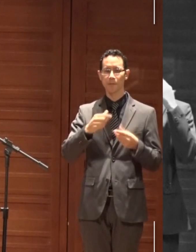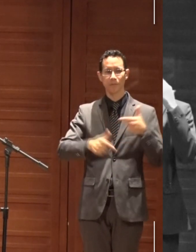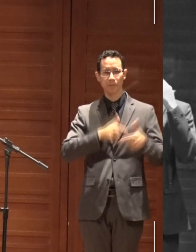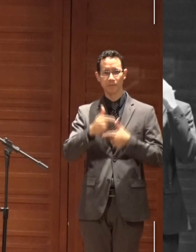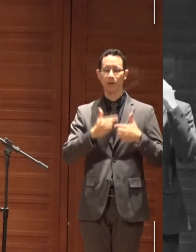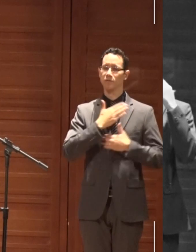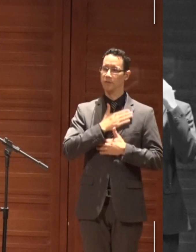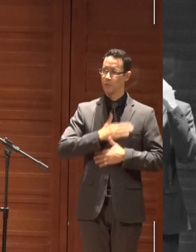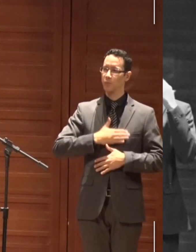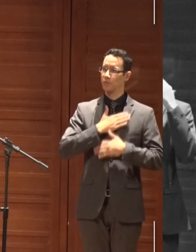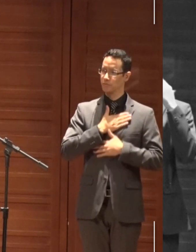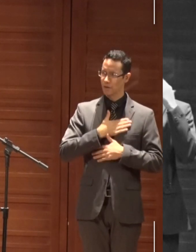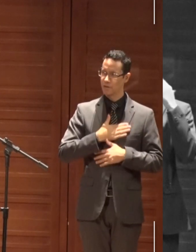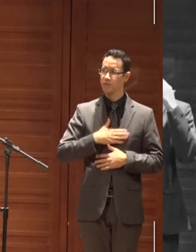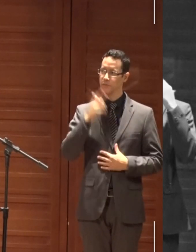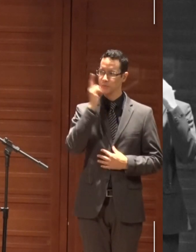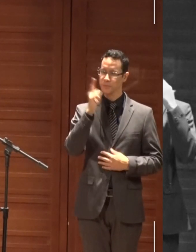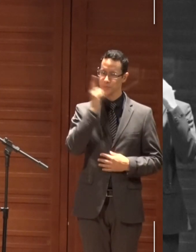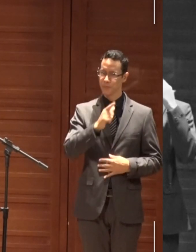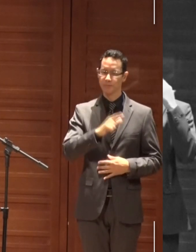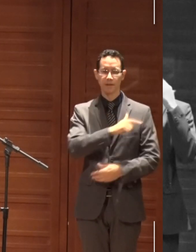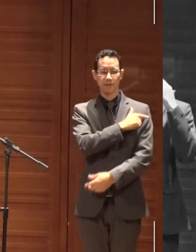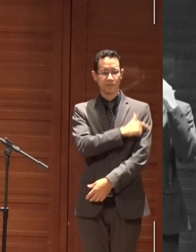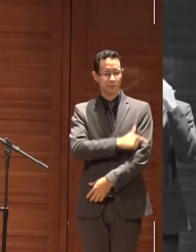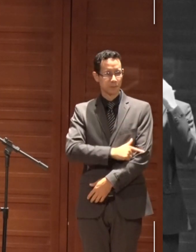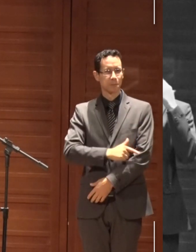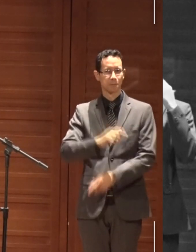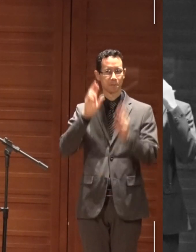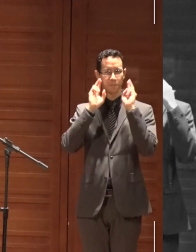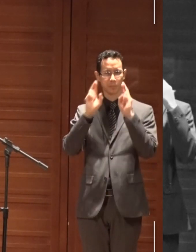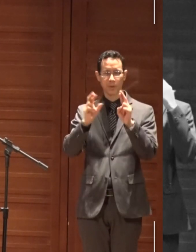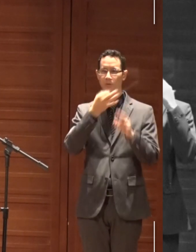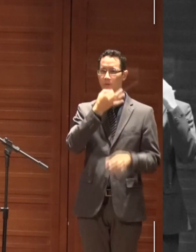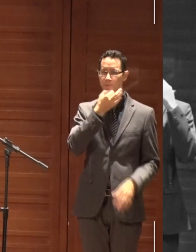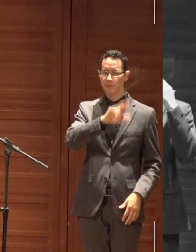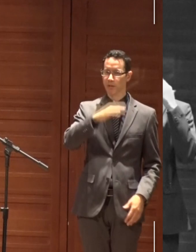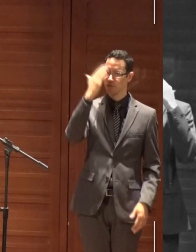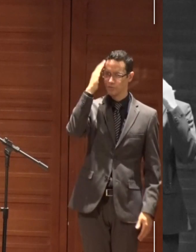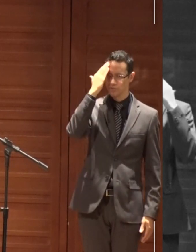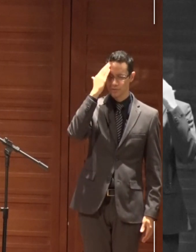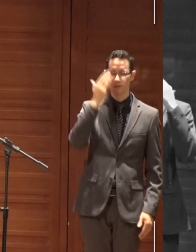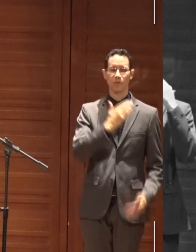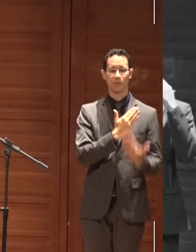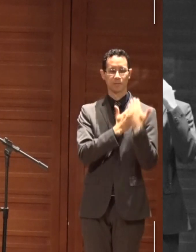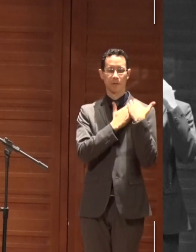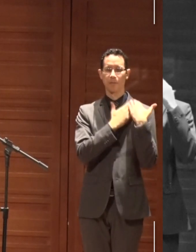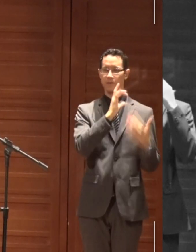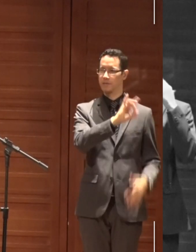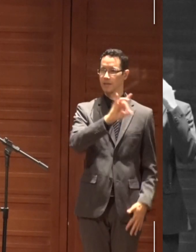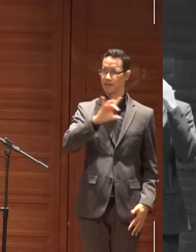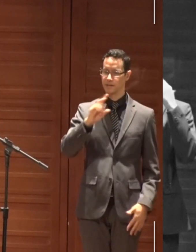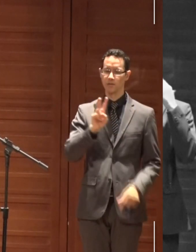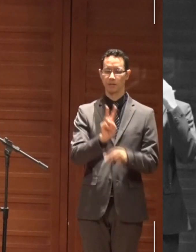muita tranquilidade, sempre fazendo isso com muito respeito ao contraditório, sempre compreendendo o papel de cada um